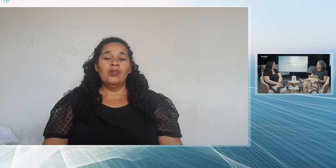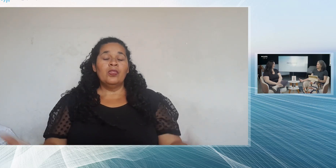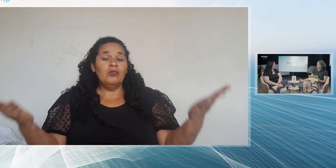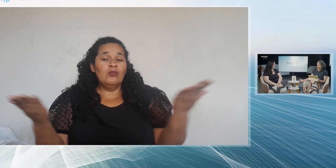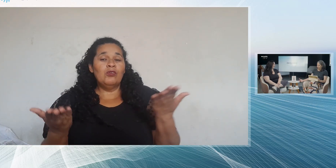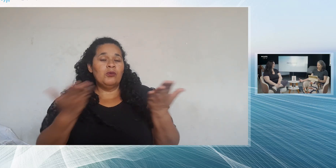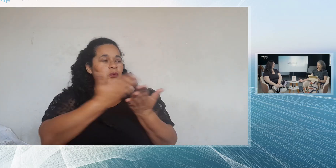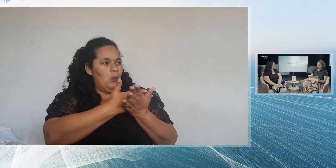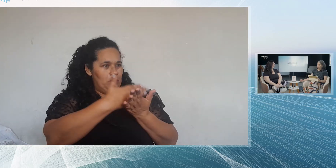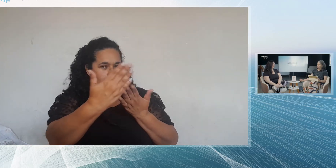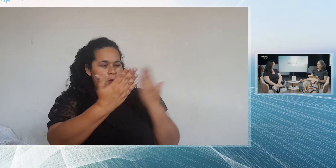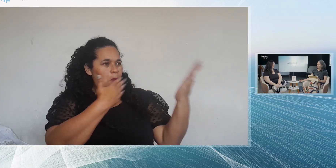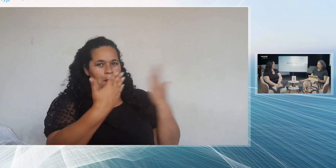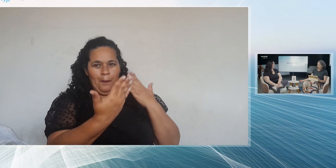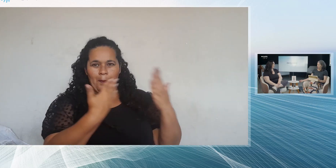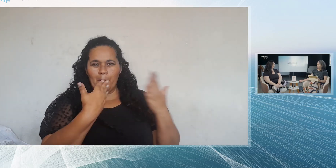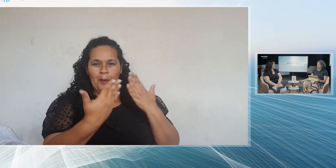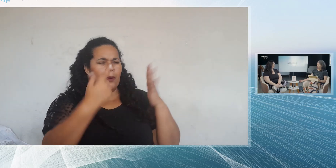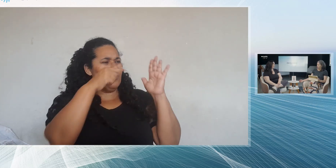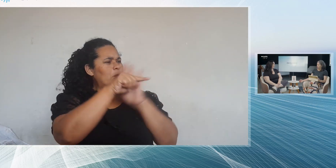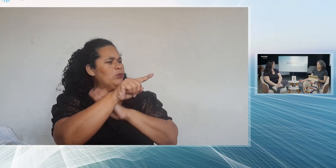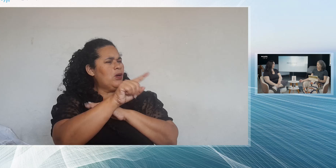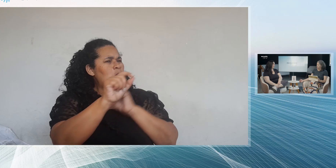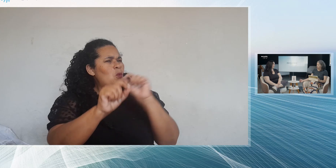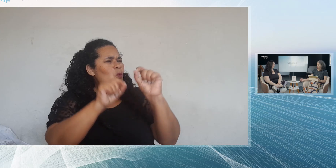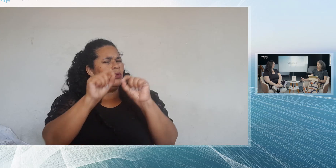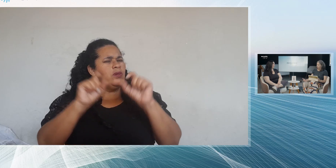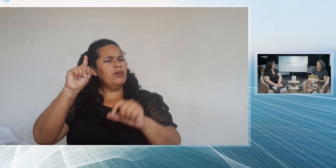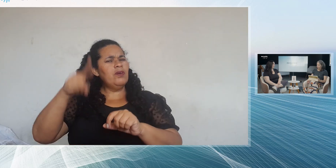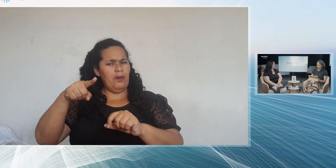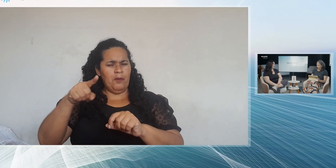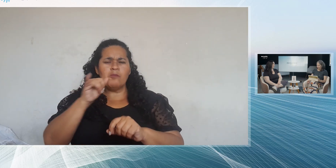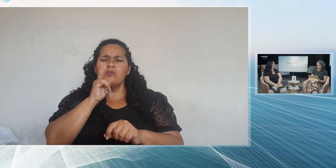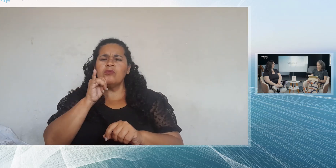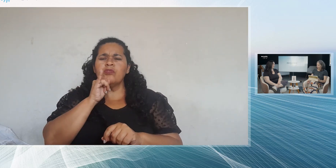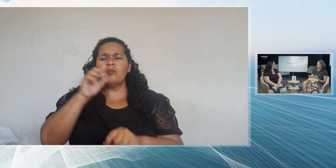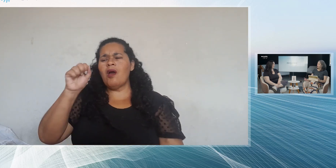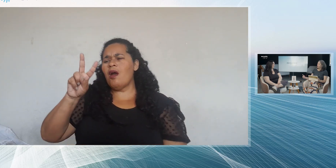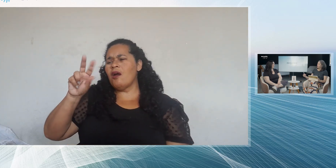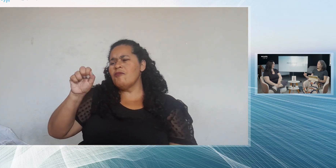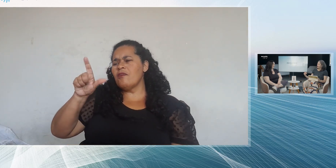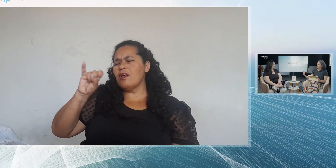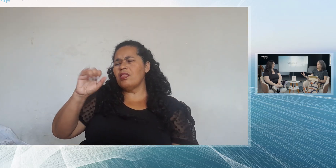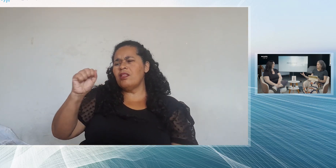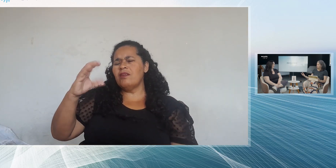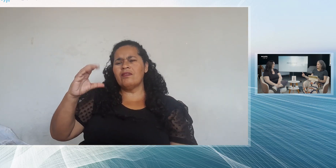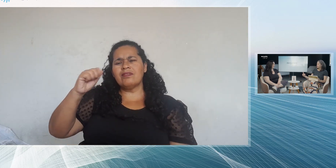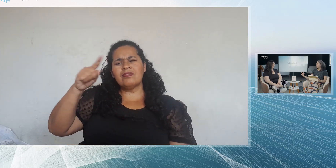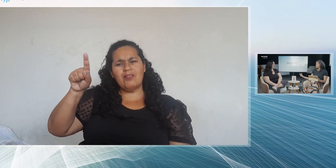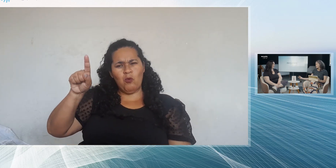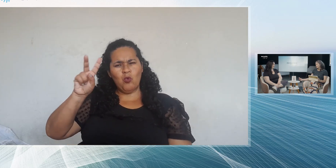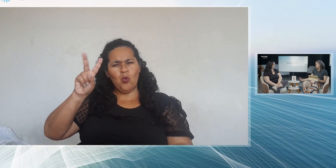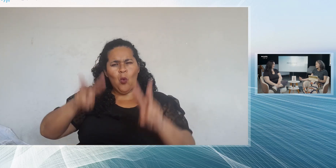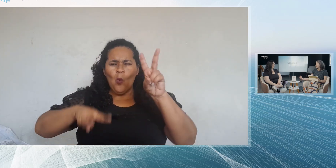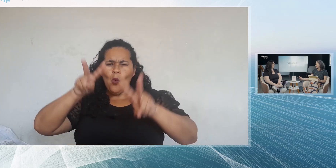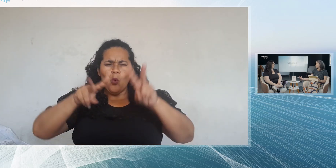aqui o nosso bate-papo, o que é, Eide, a avaliação neuropsicológica? Qual é o profissional ou